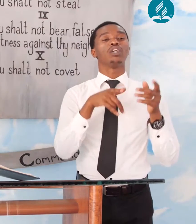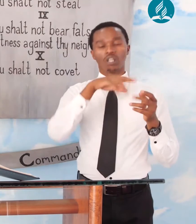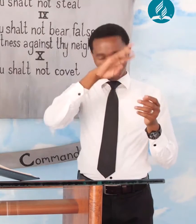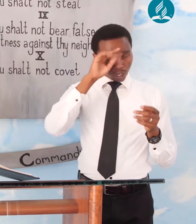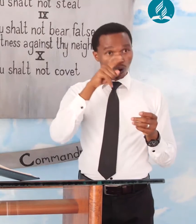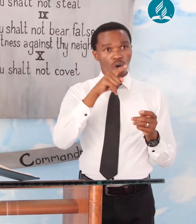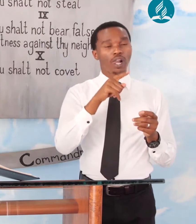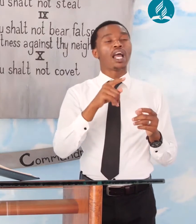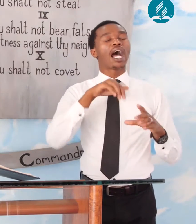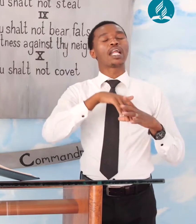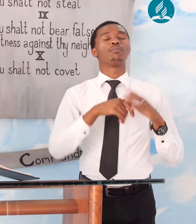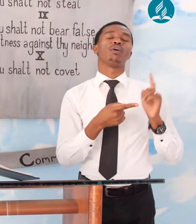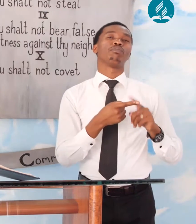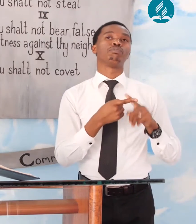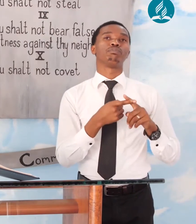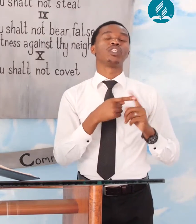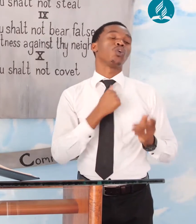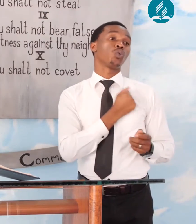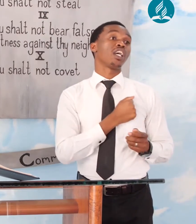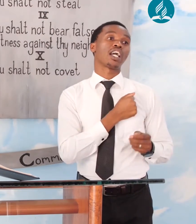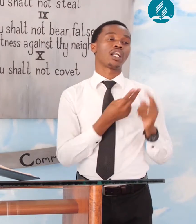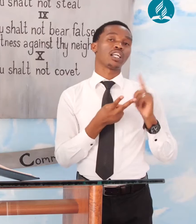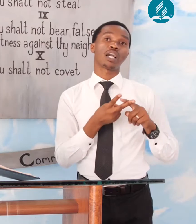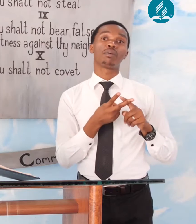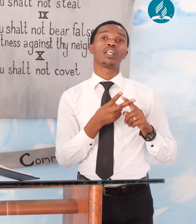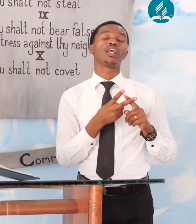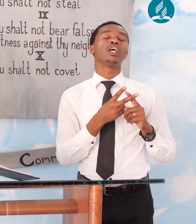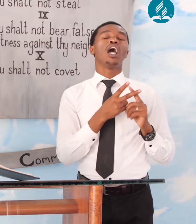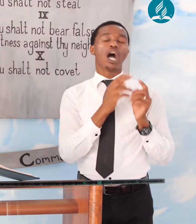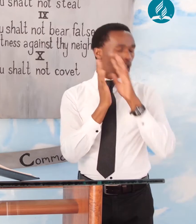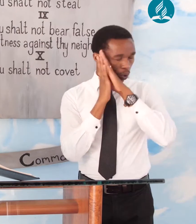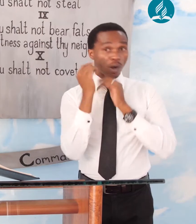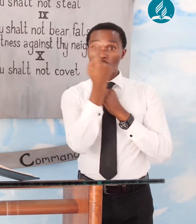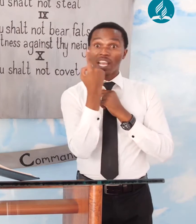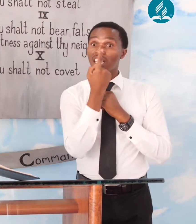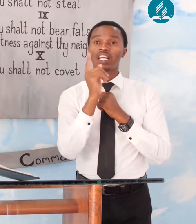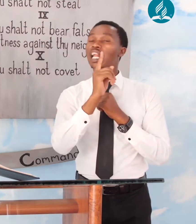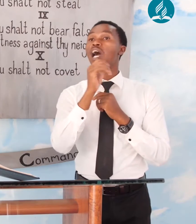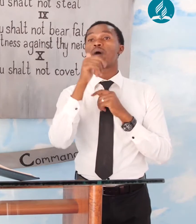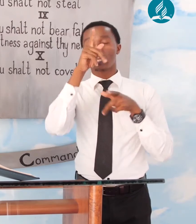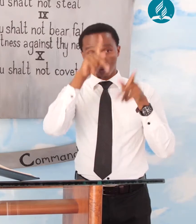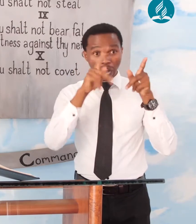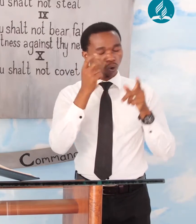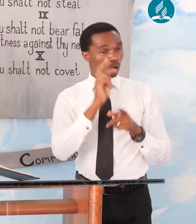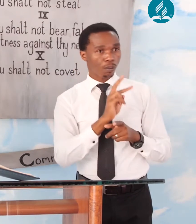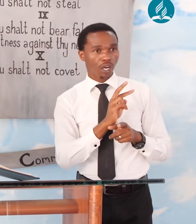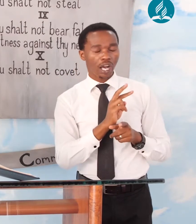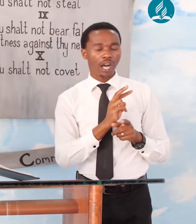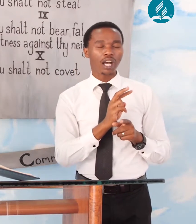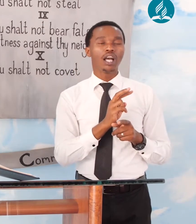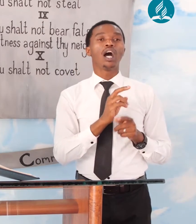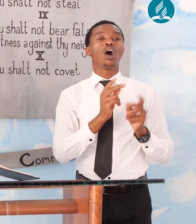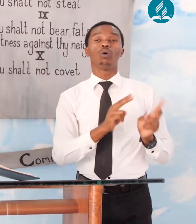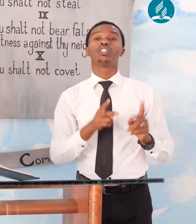wenyine uri kumwe n'inyamaswa gusa utari kumwe n'abantu nta fan nta leja nta nukuvuga nta abantu baravuga ngo